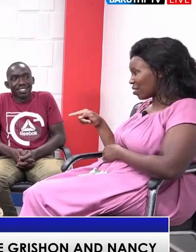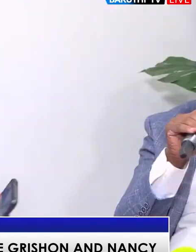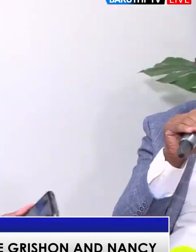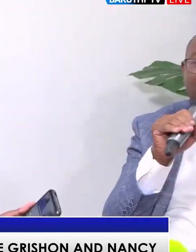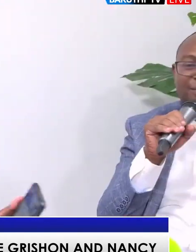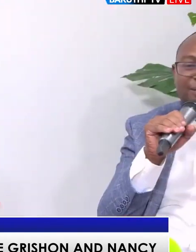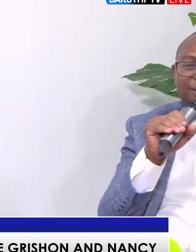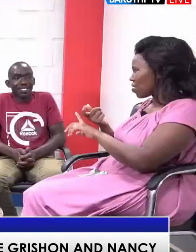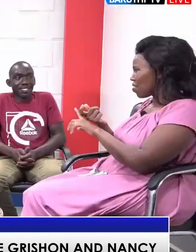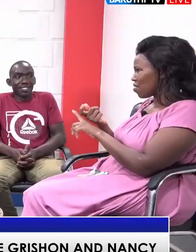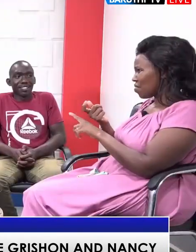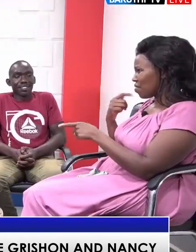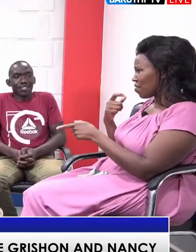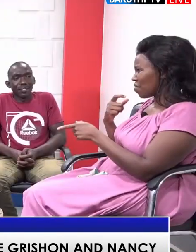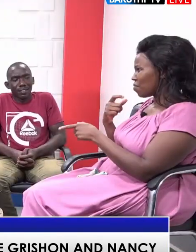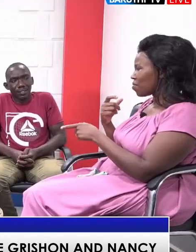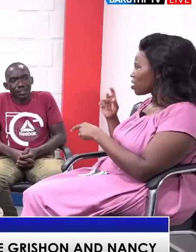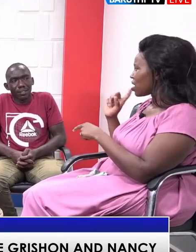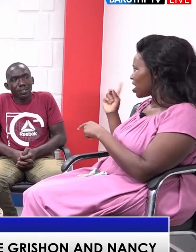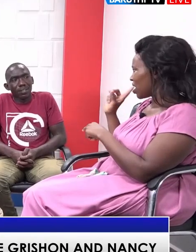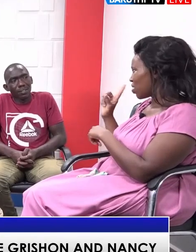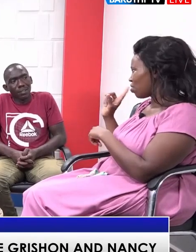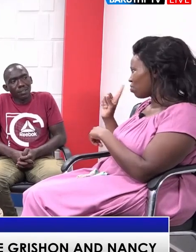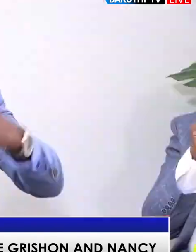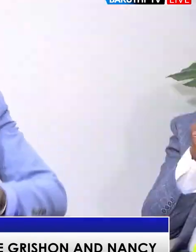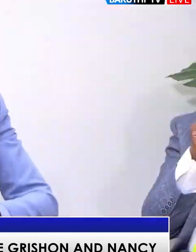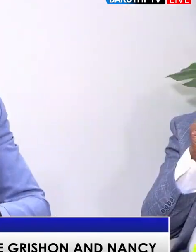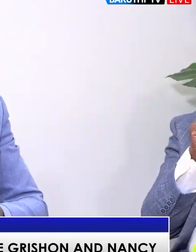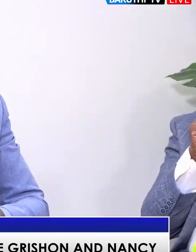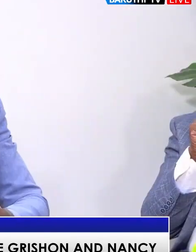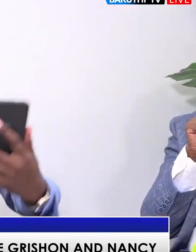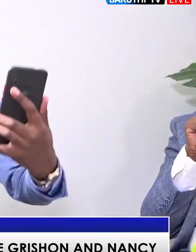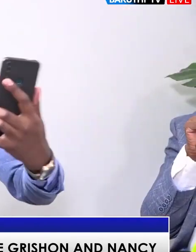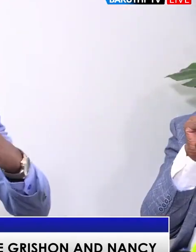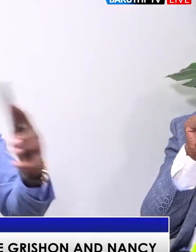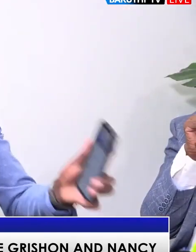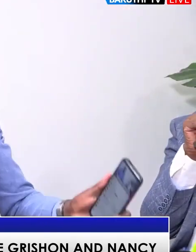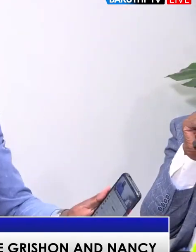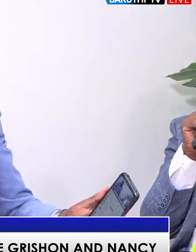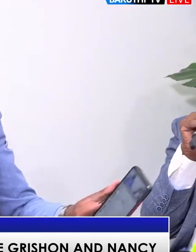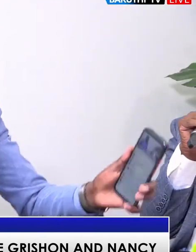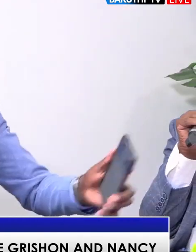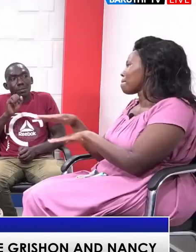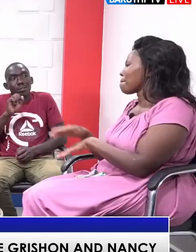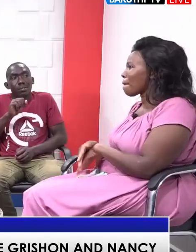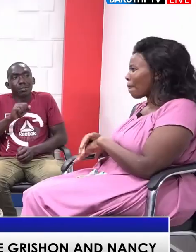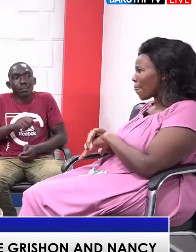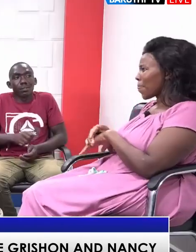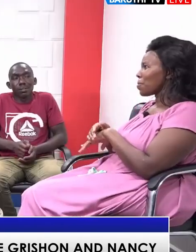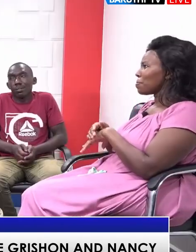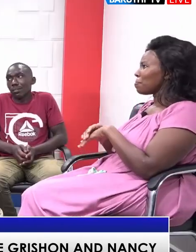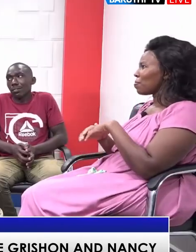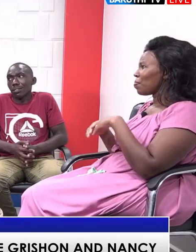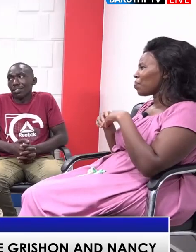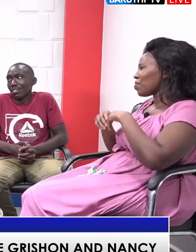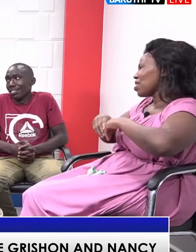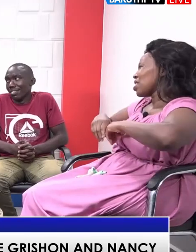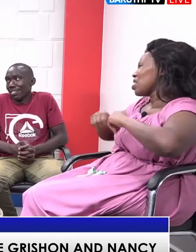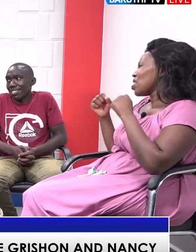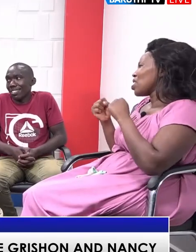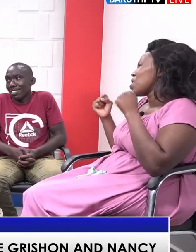So ni vizuri tu. I feel good na ninamwona alifanya harusi. Hata kuna watu labda hapo wako na makampuni yao. Yes. Wanasema si wakuja ufanye